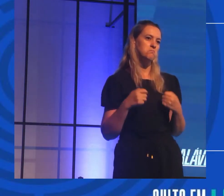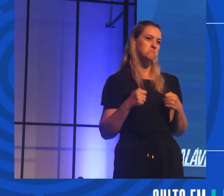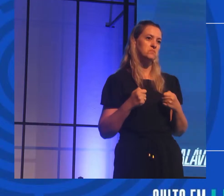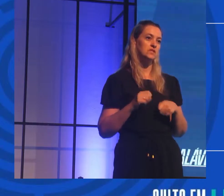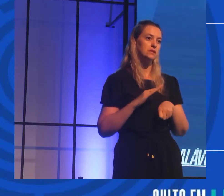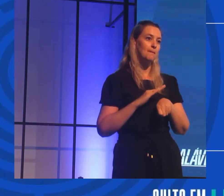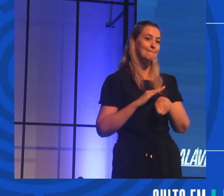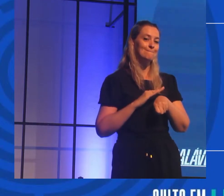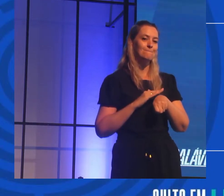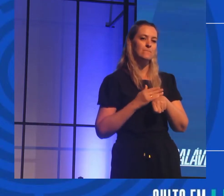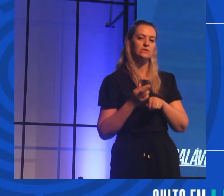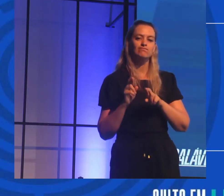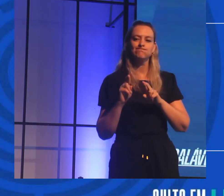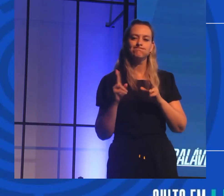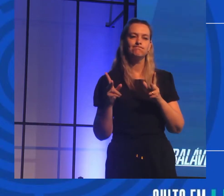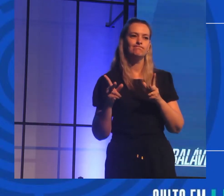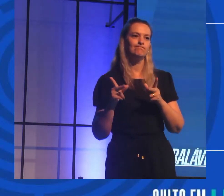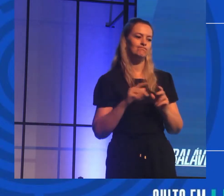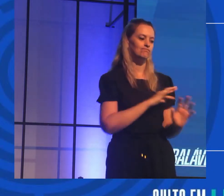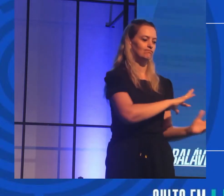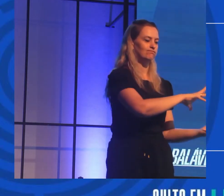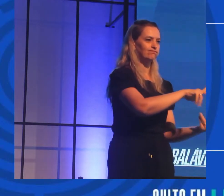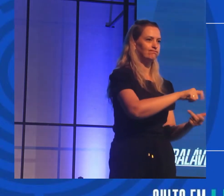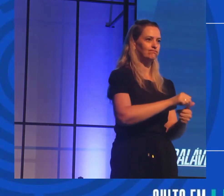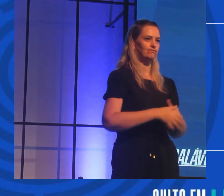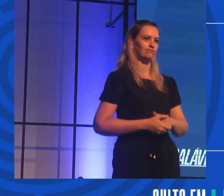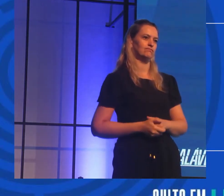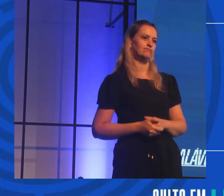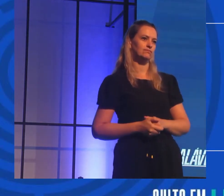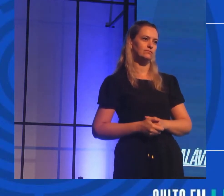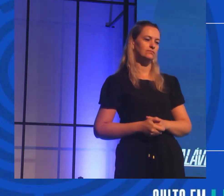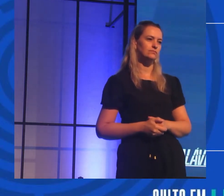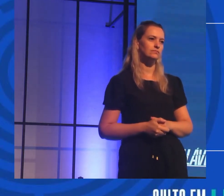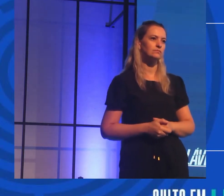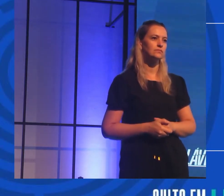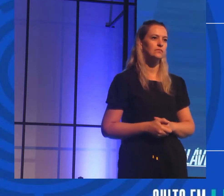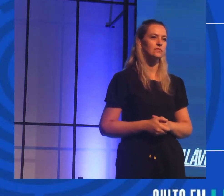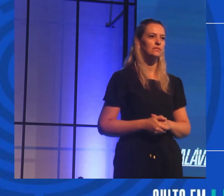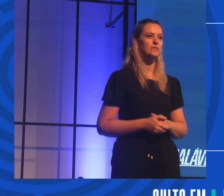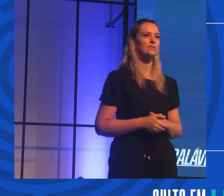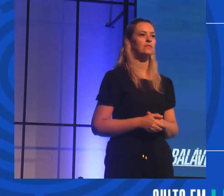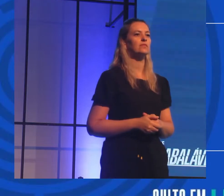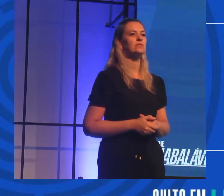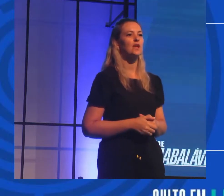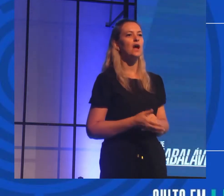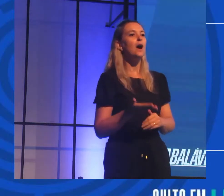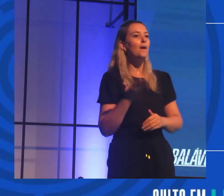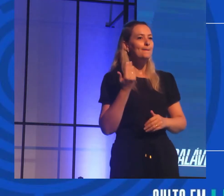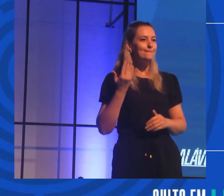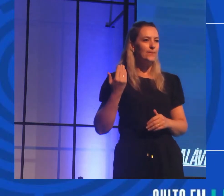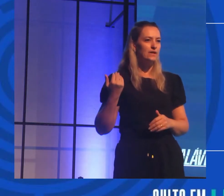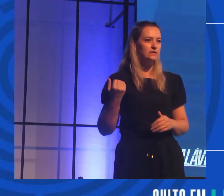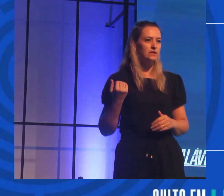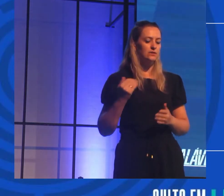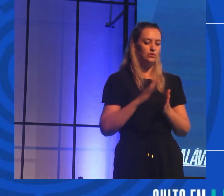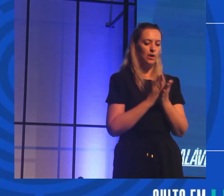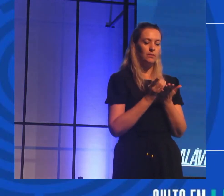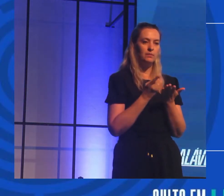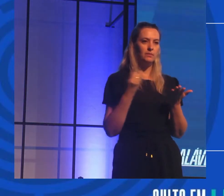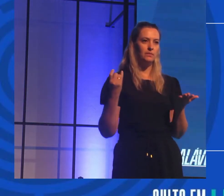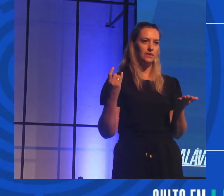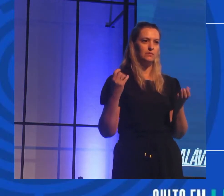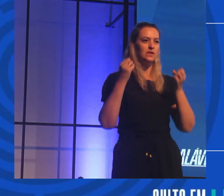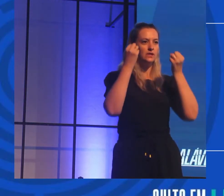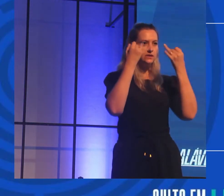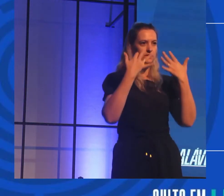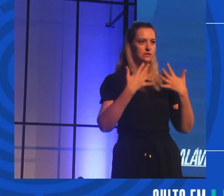A Bíblia diz no Antigo Testamento, falando a respeito de Cristo, e está dizendo assim: o povo que andava em trevas viu uma grande luz, uma luz